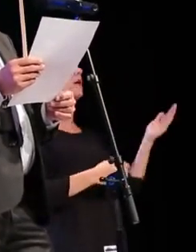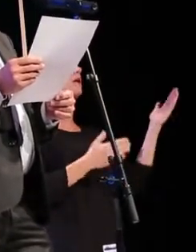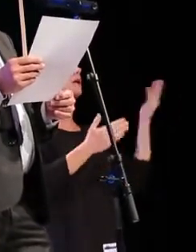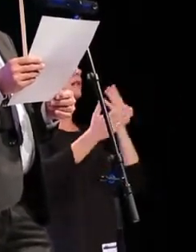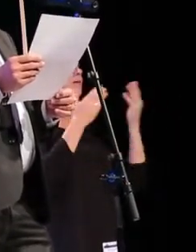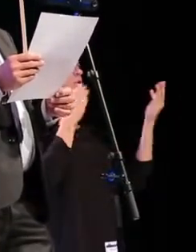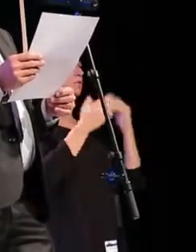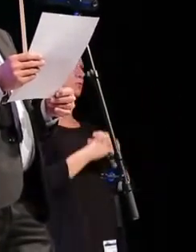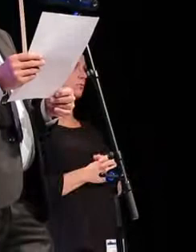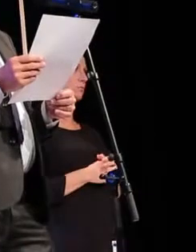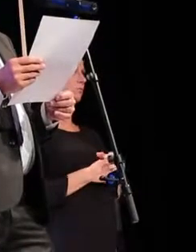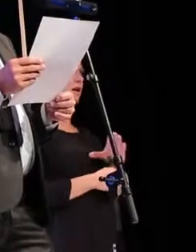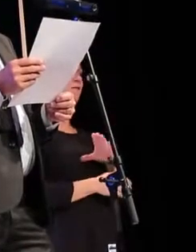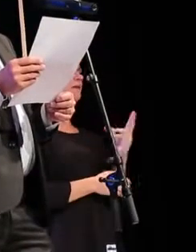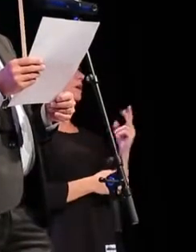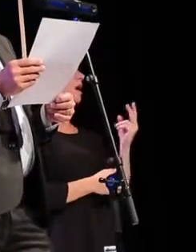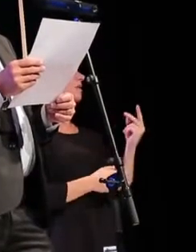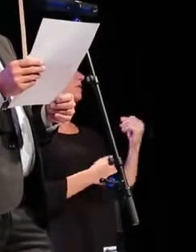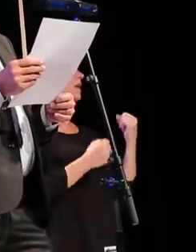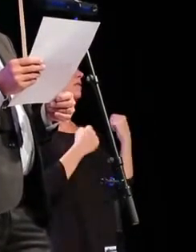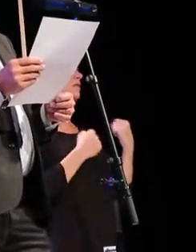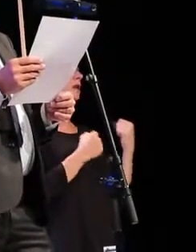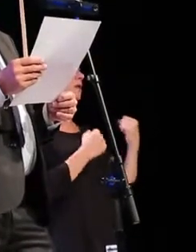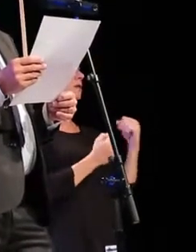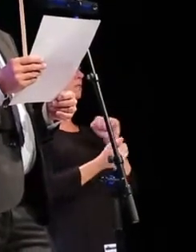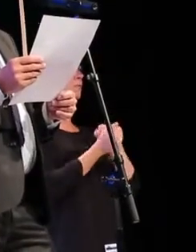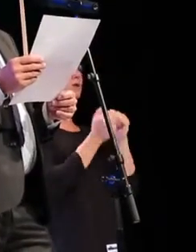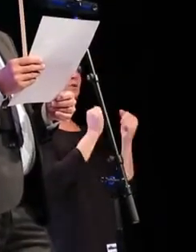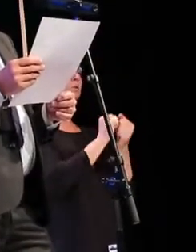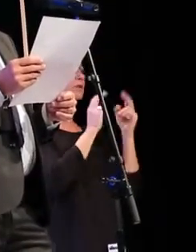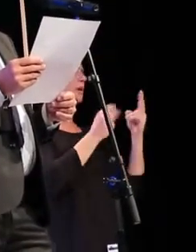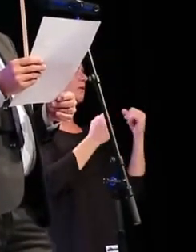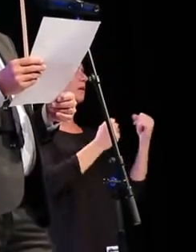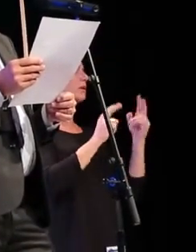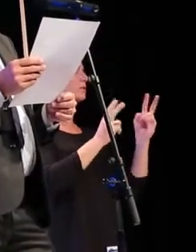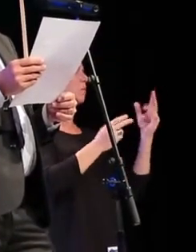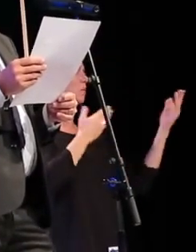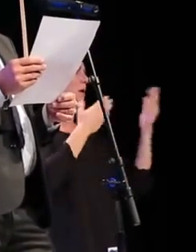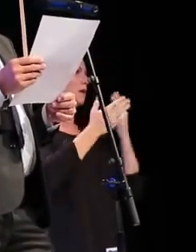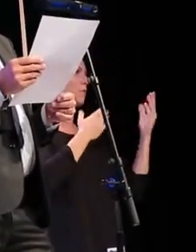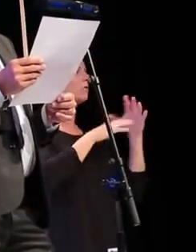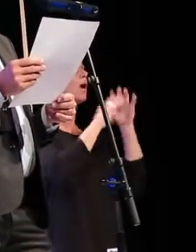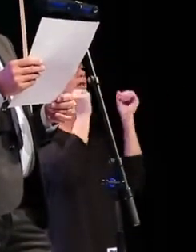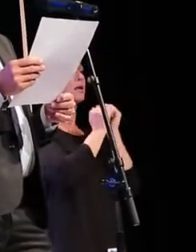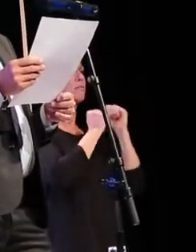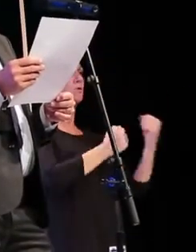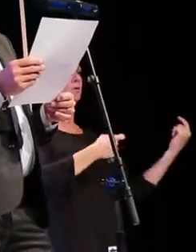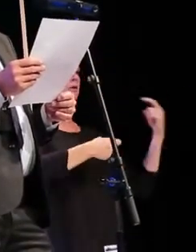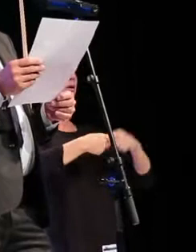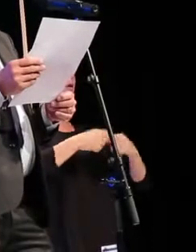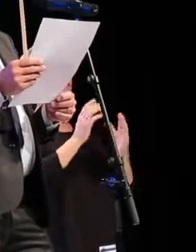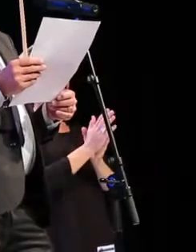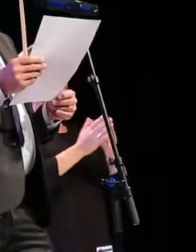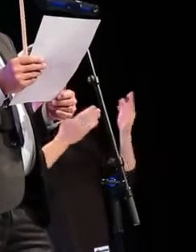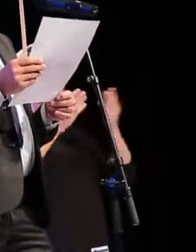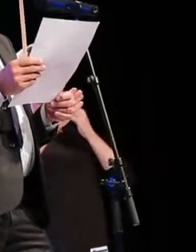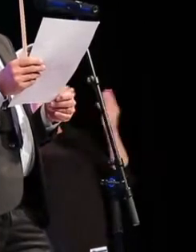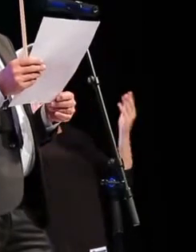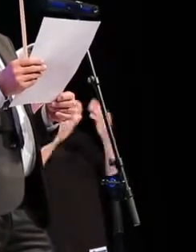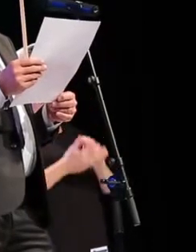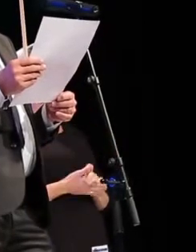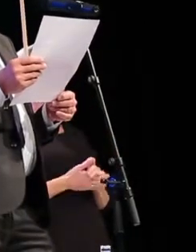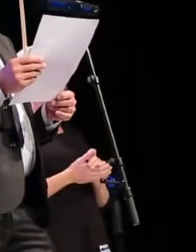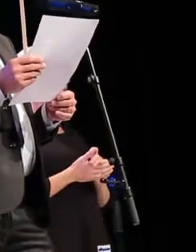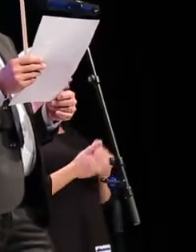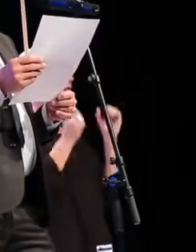Inget viktigt politiskt beslut som tas idag kan fattas utan att relatera till klimatet. Inget